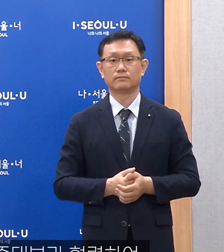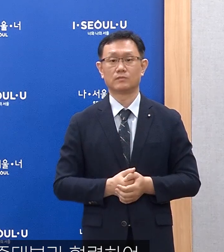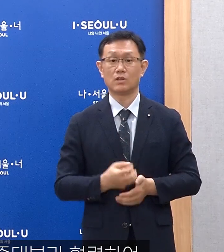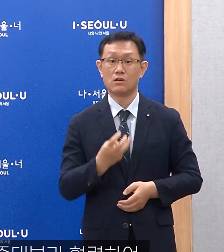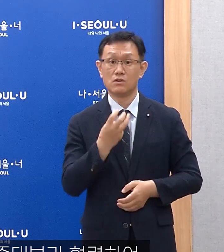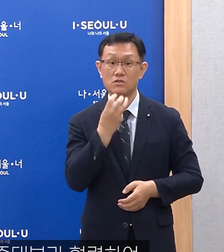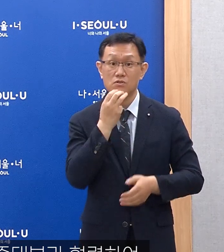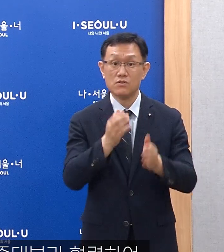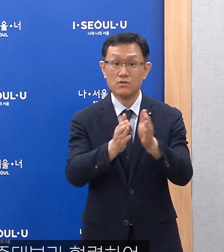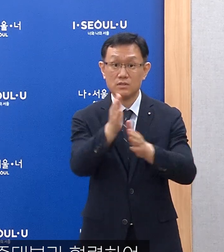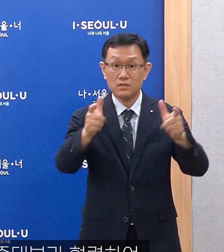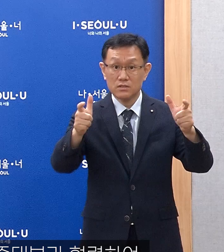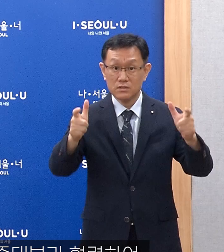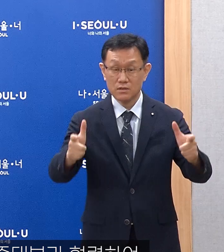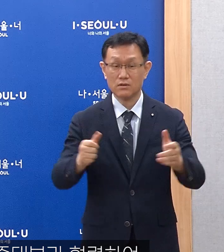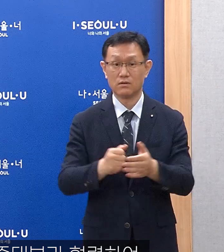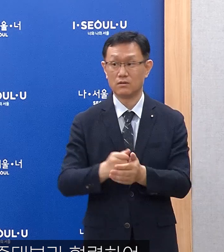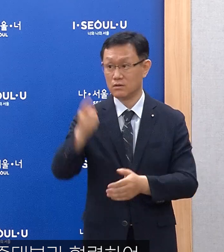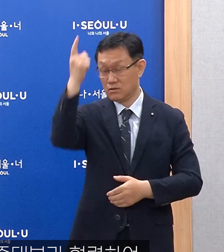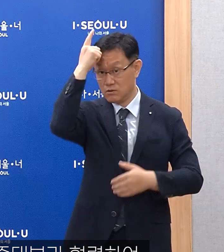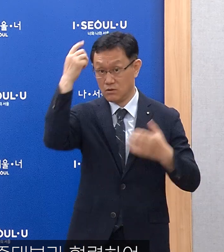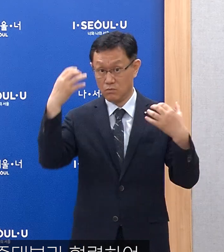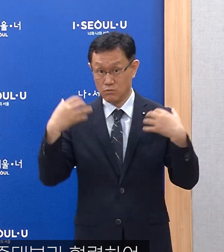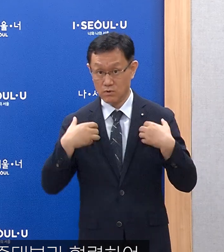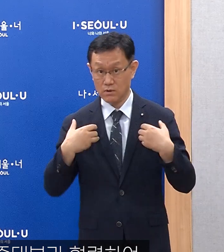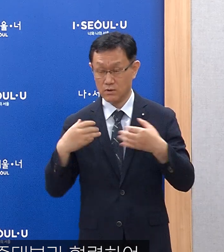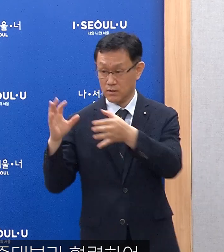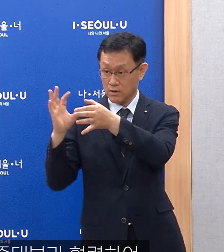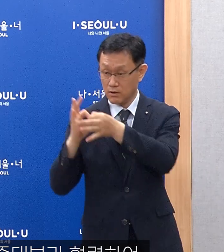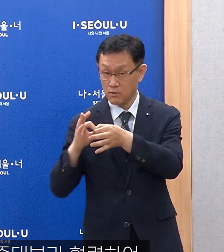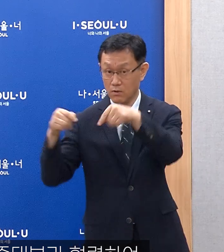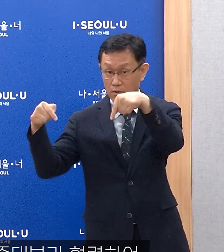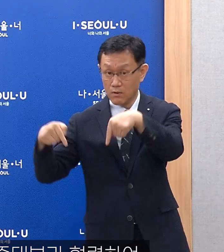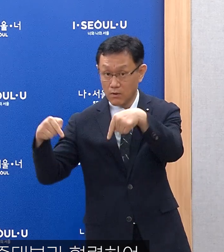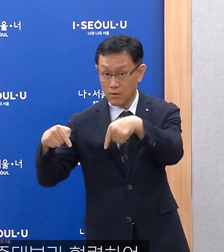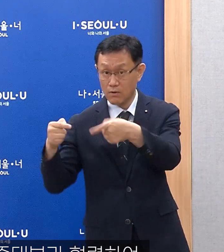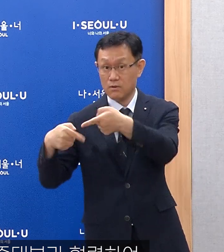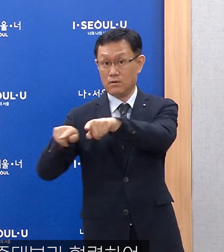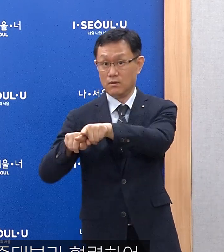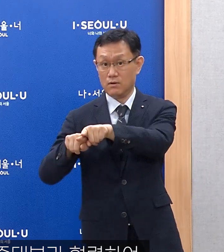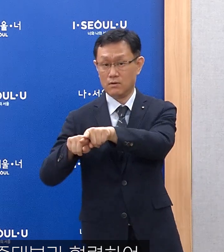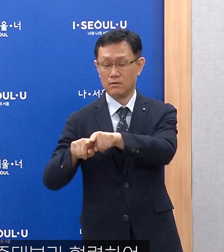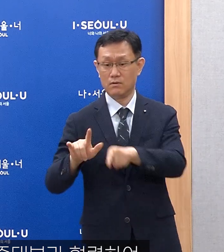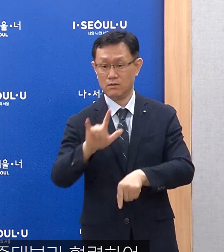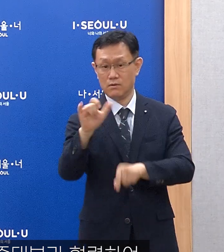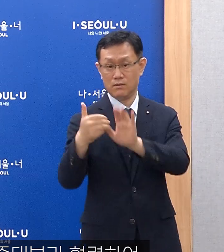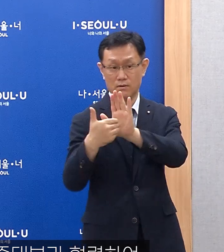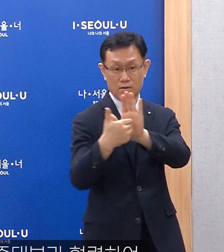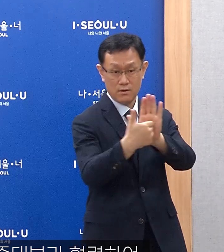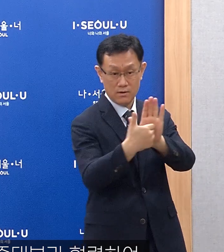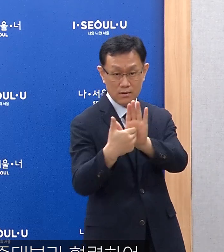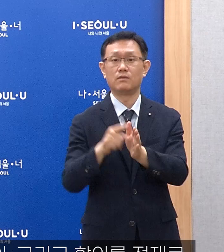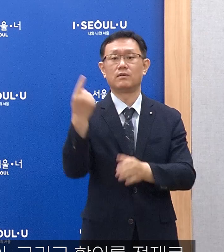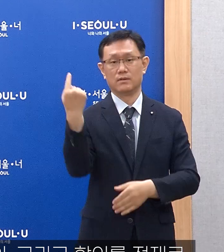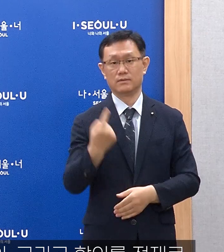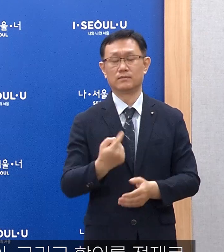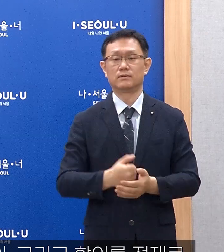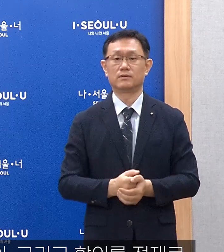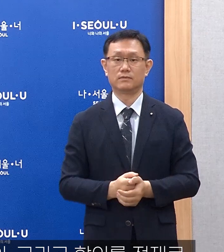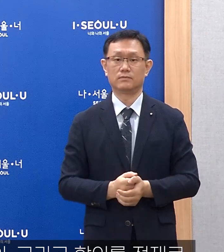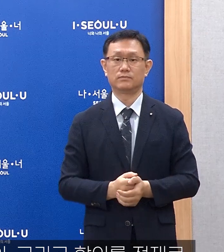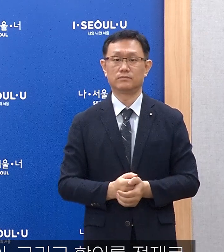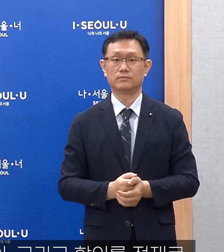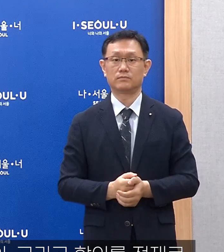서울시는 질병관리청 중대본과 협력하여 코로나 확산 방지에 최선을 다해봤습니다. 또한